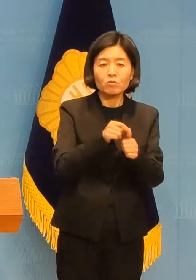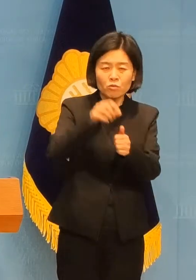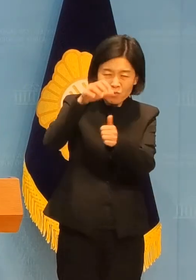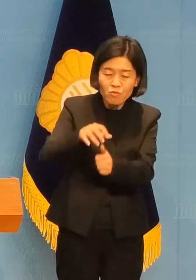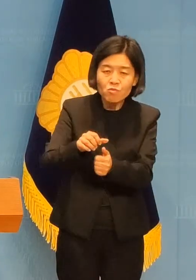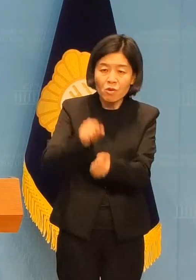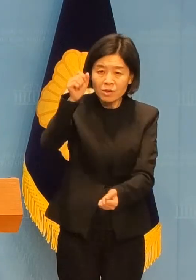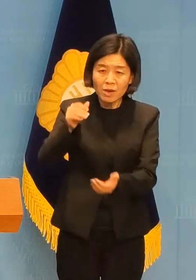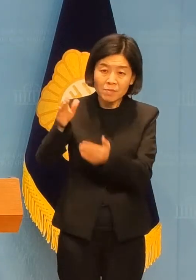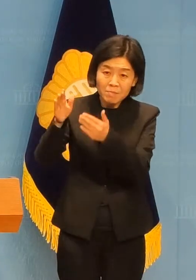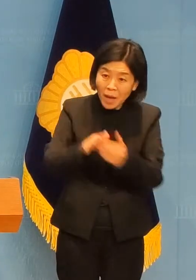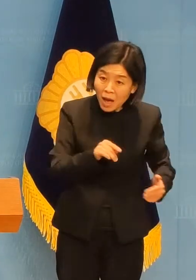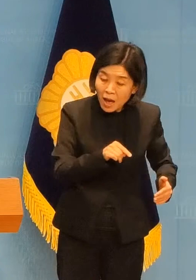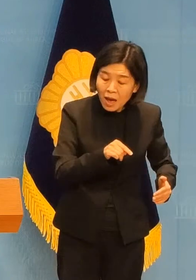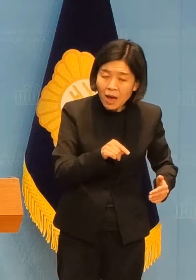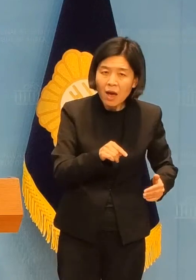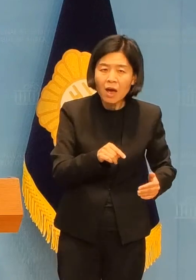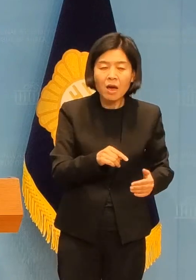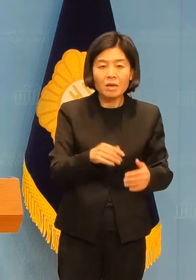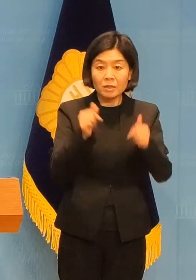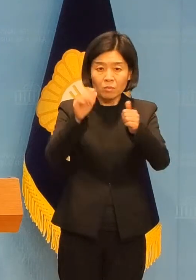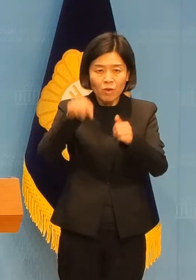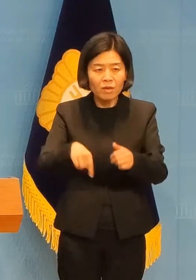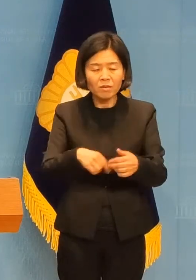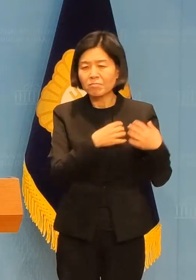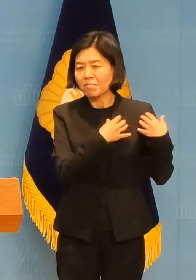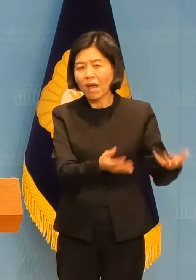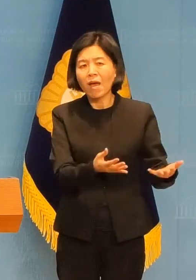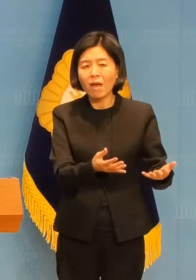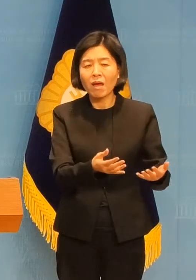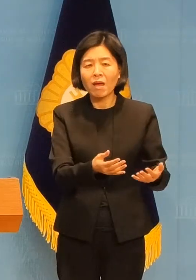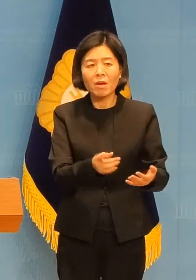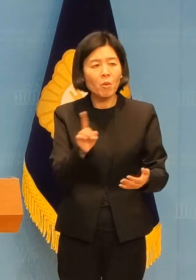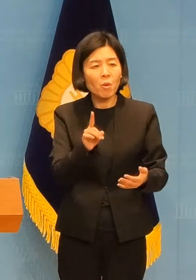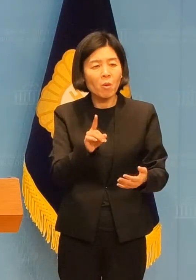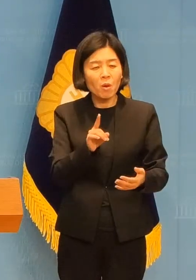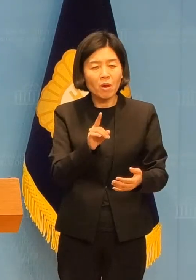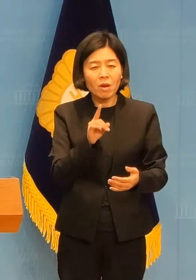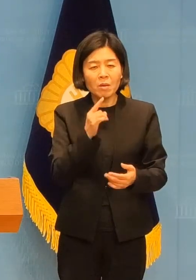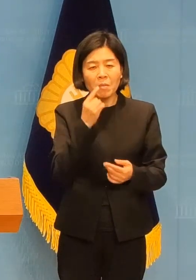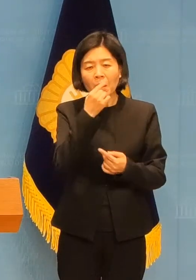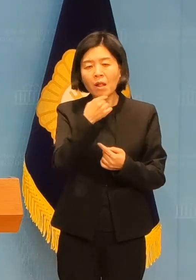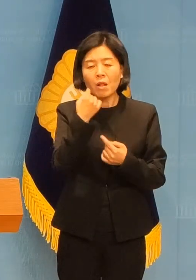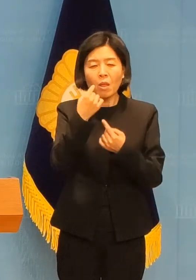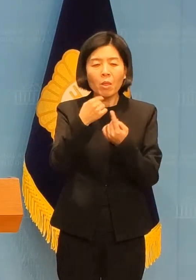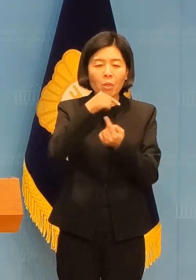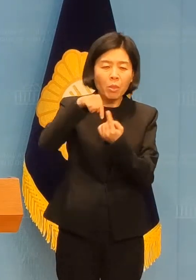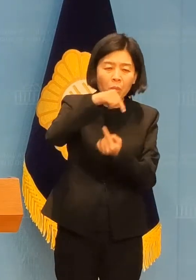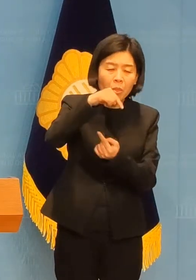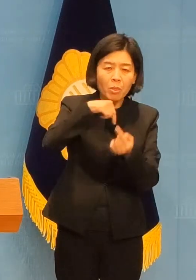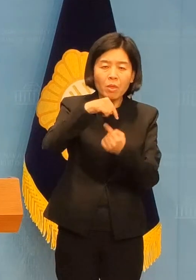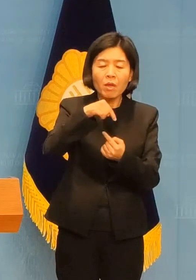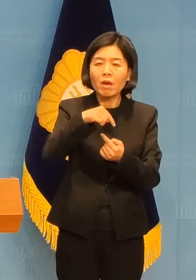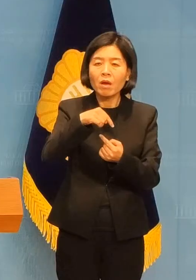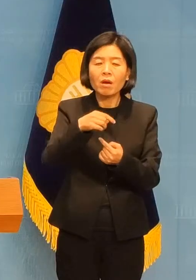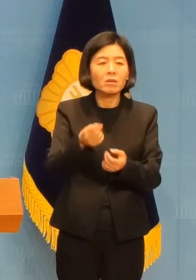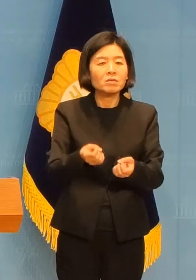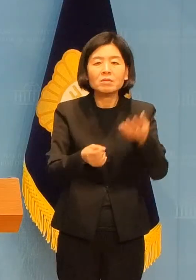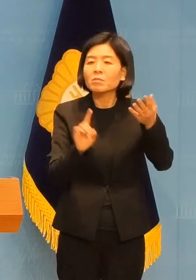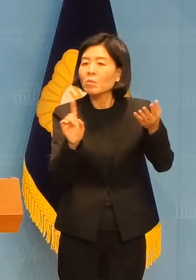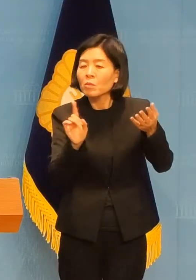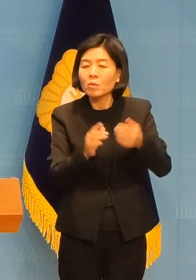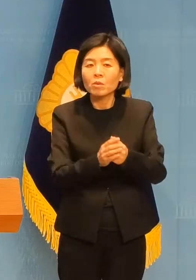방조이며 정의가 아닌 기술적 변론의 승리입니다. 법원이 황교안 전